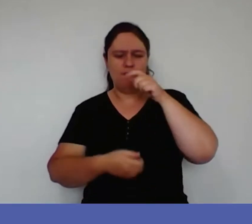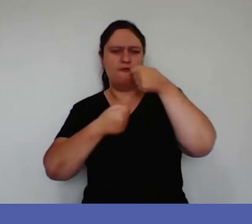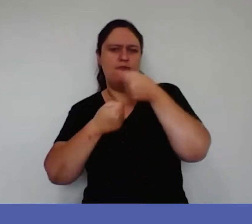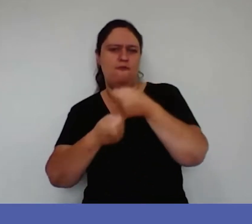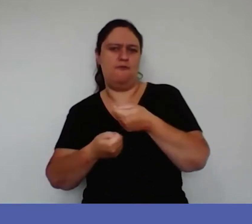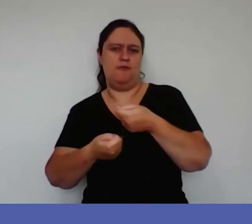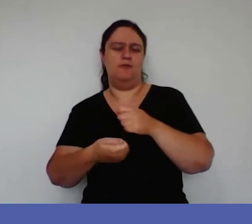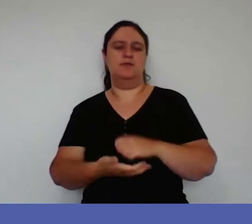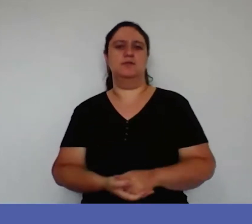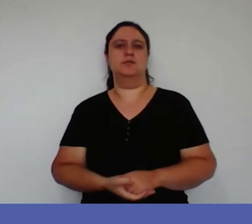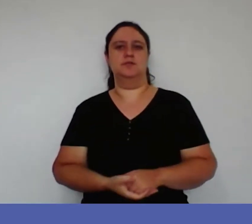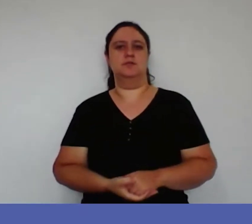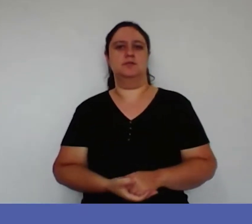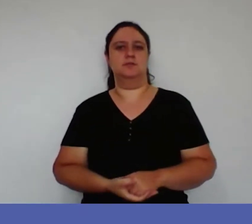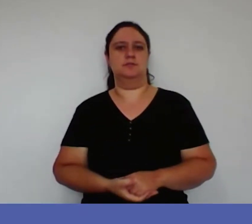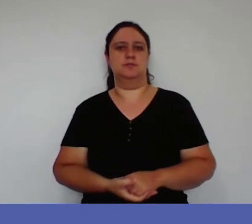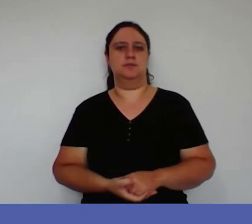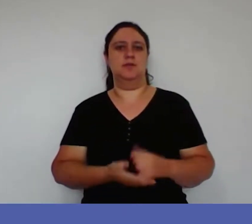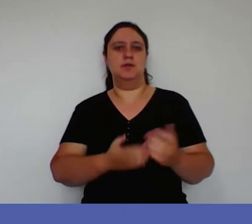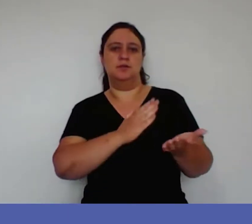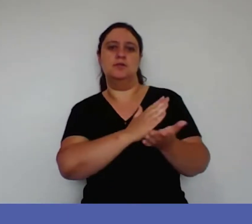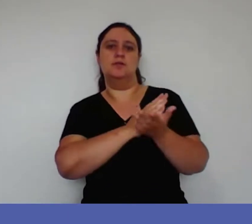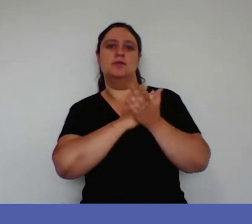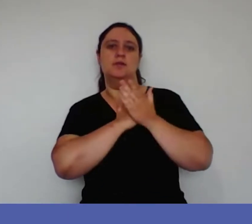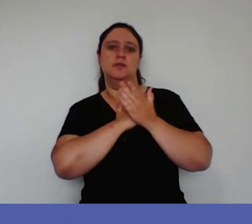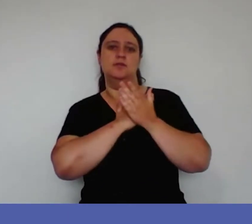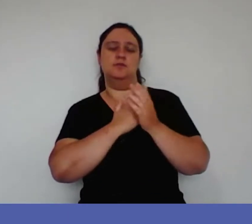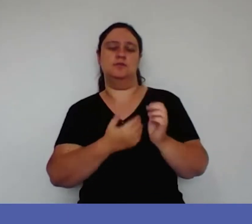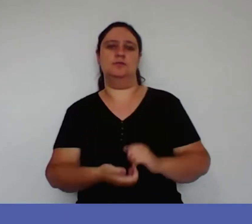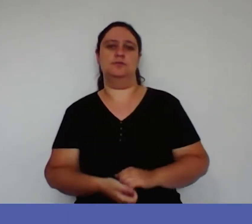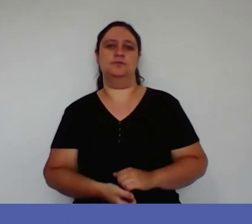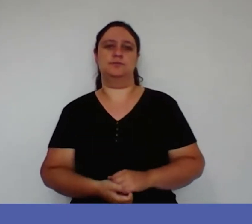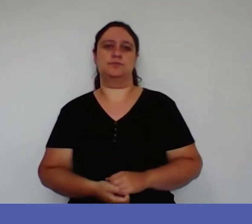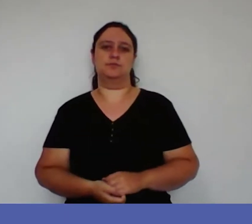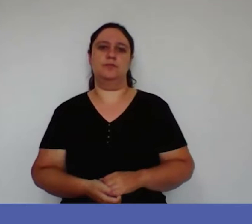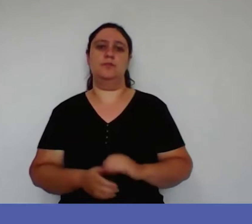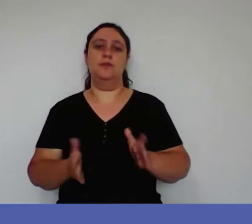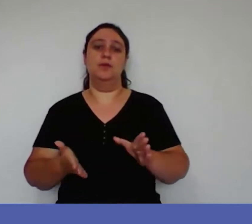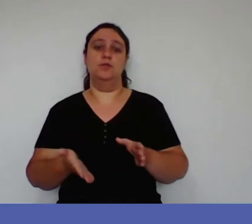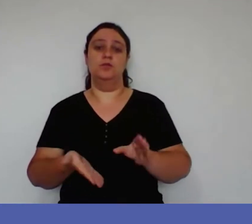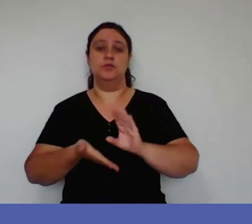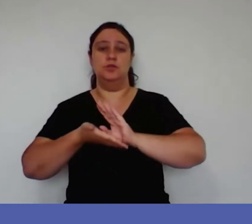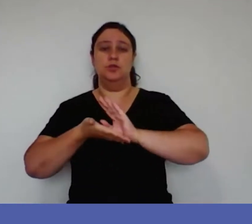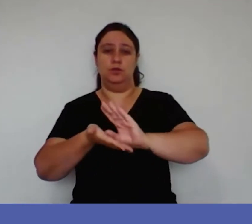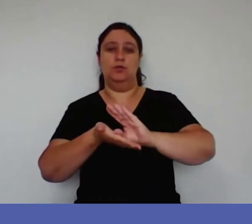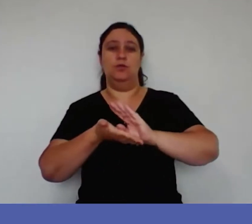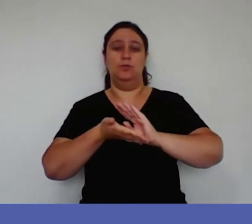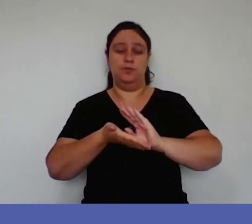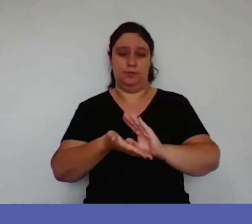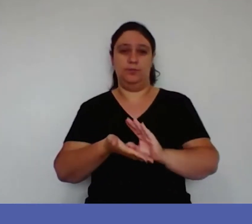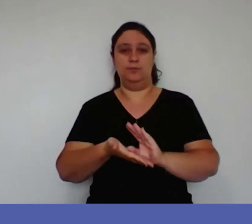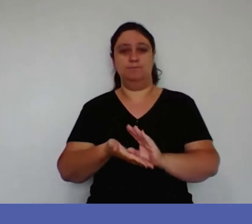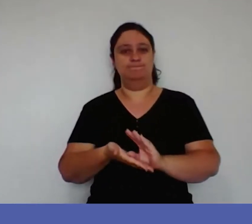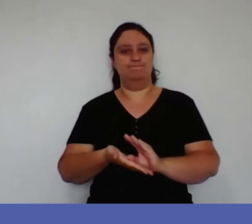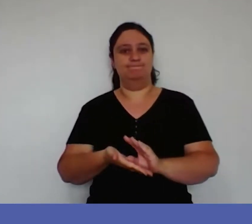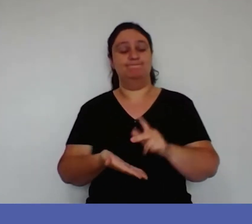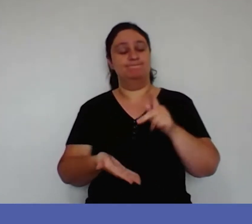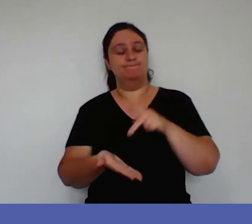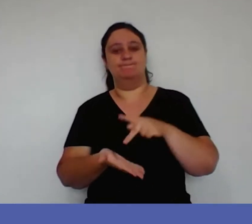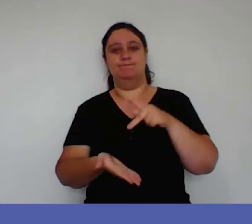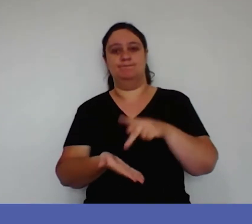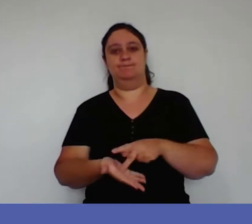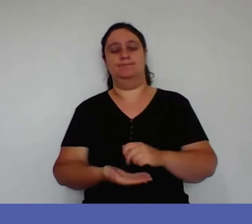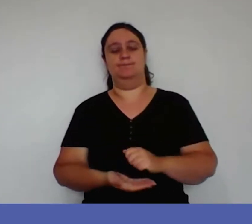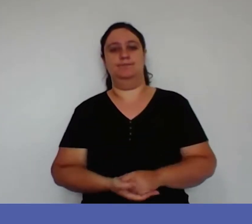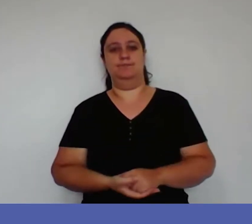que, irmãos, hoje a comportagem dinâmica entre nós fosse uma realidade. E a